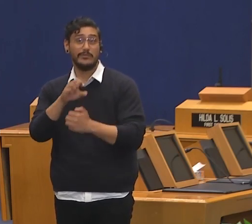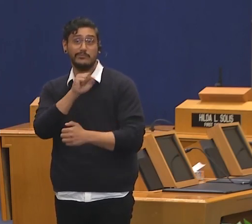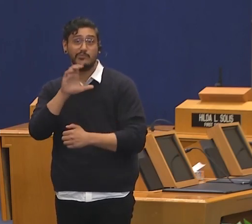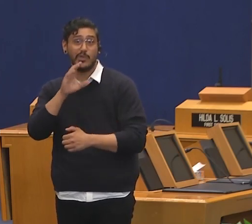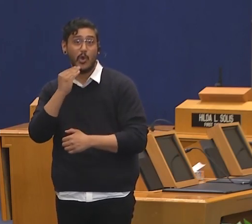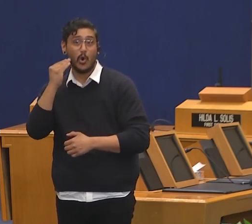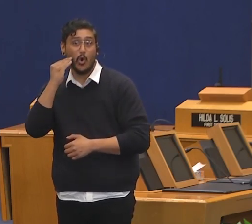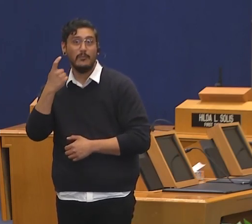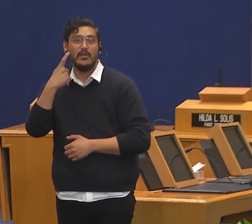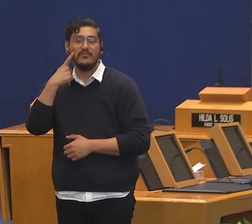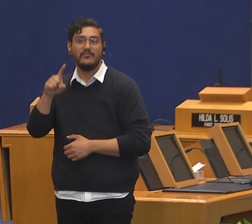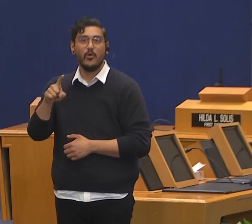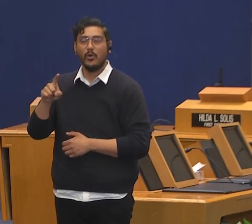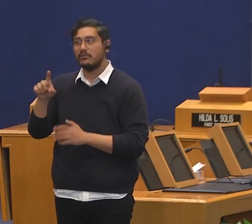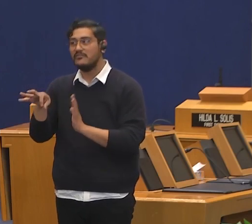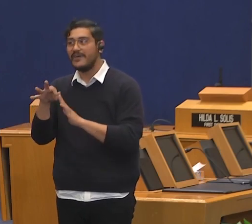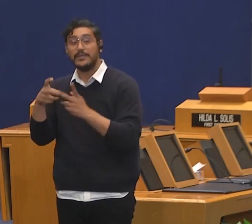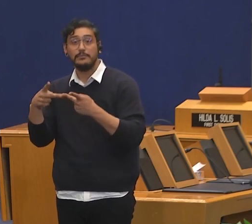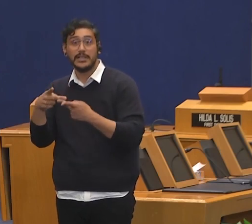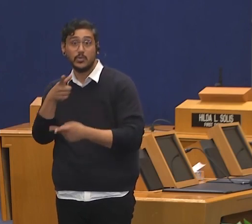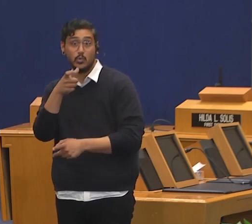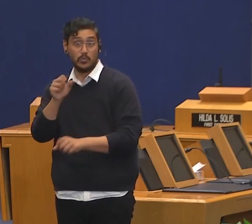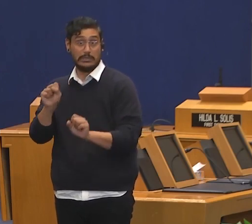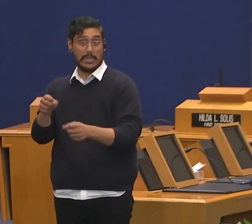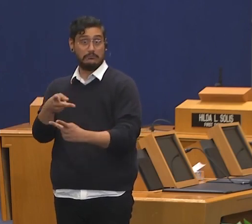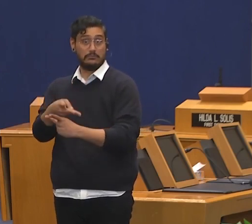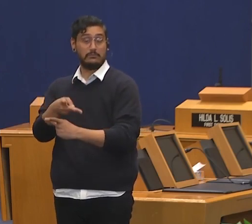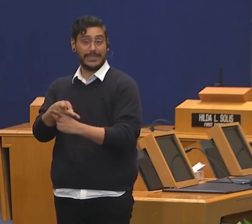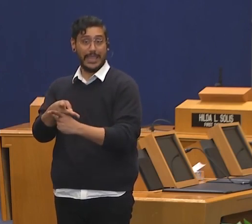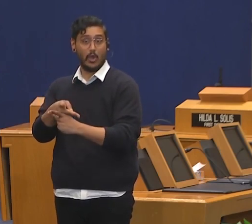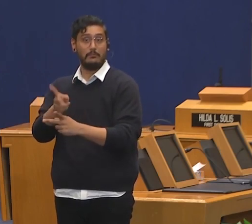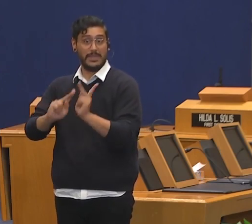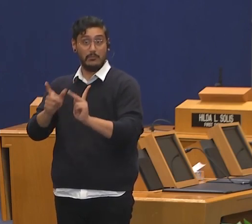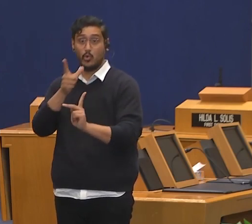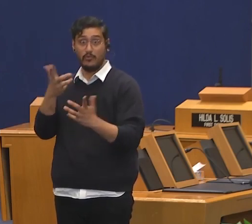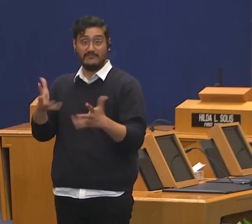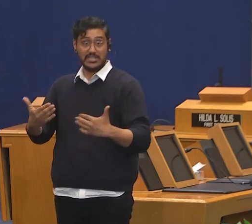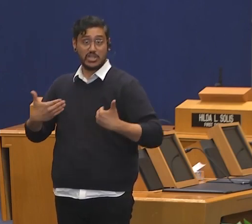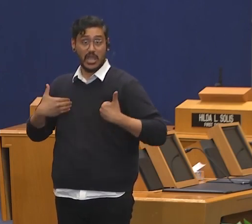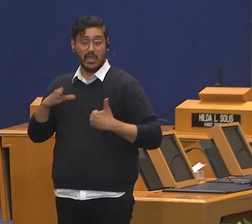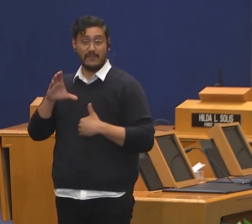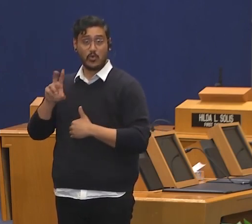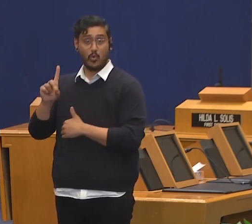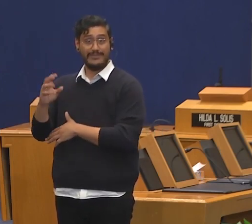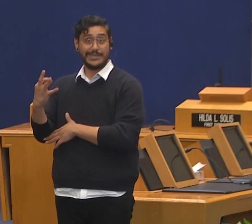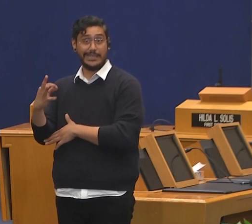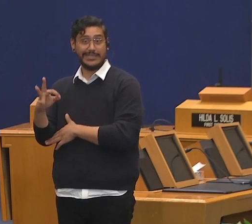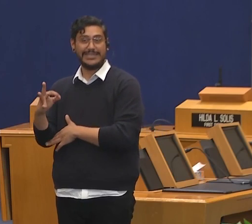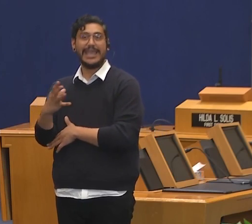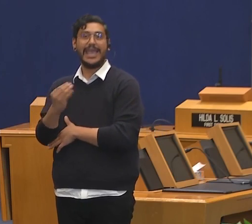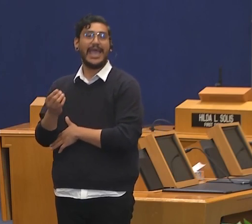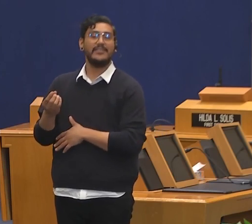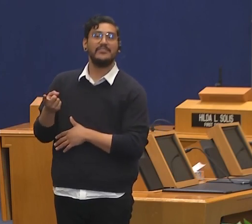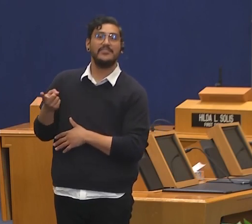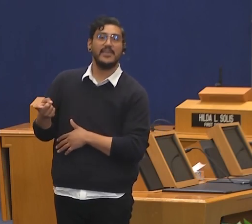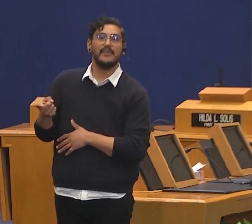pueden atender a pacientes con COVID-19 que son positivos y que necesitan residir en un SNF